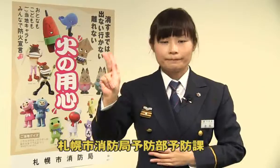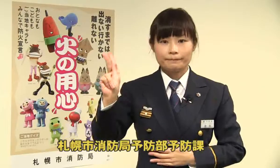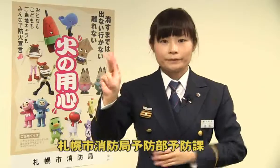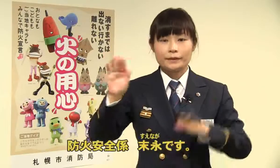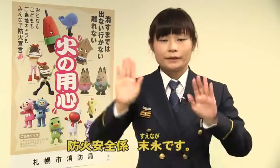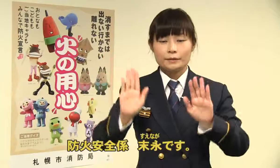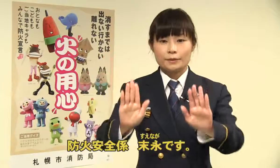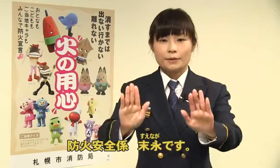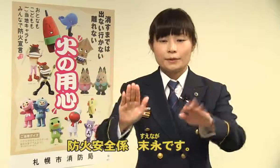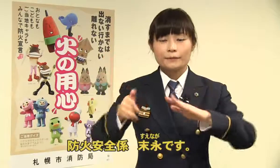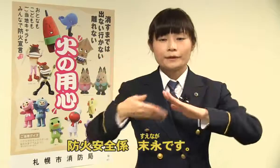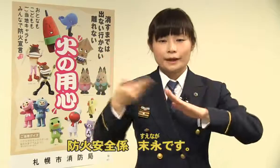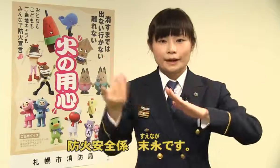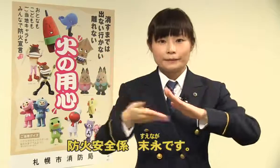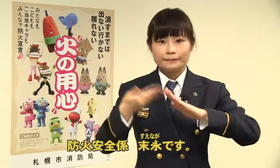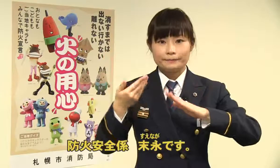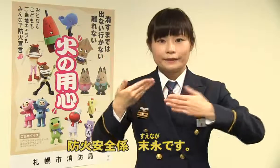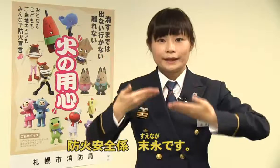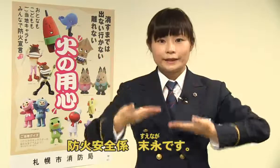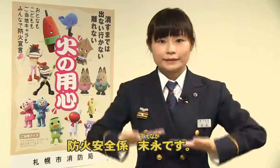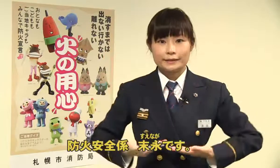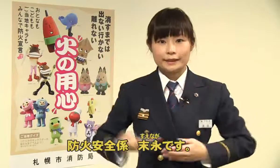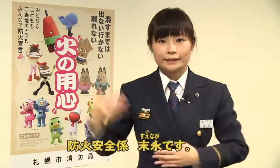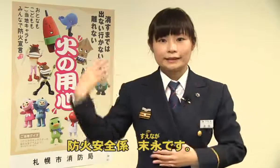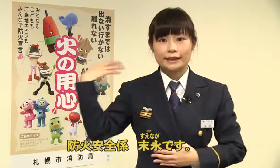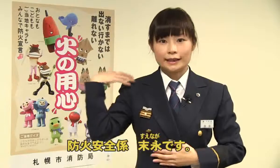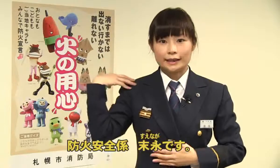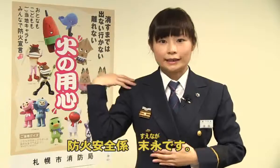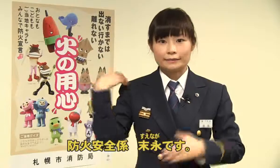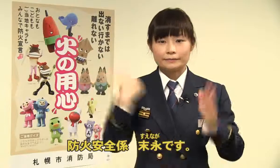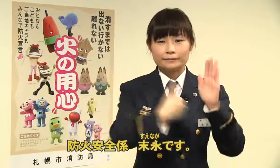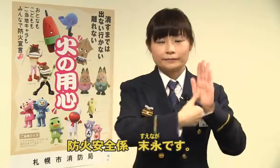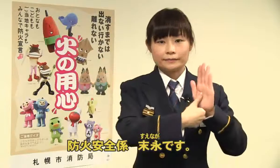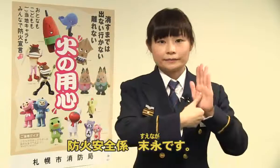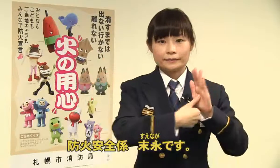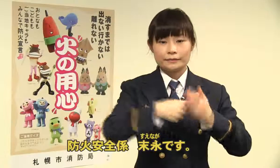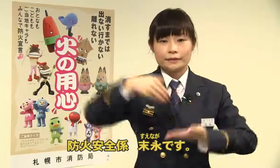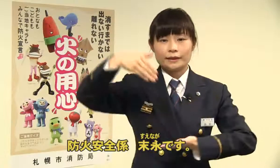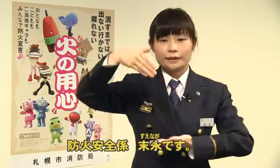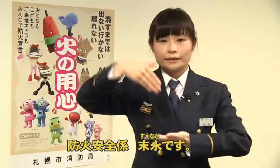課防火安全係